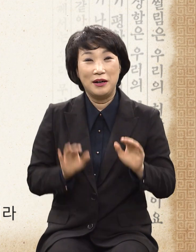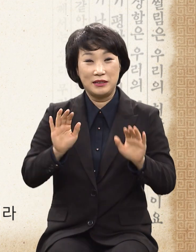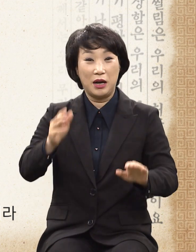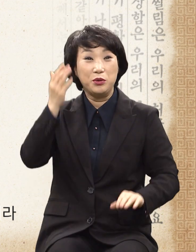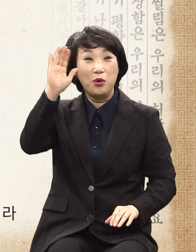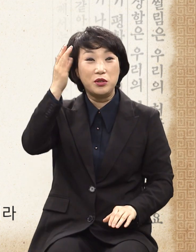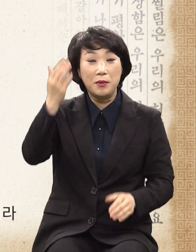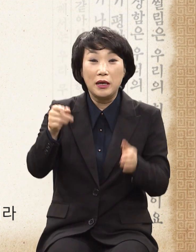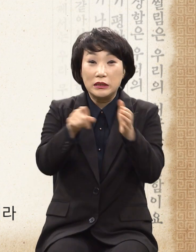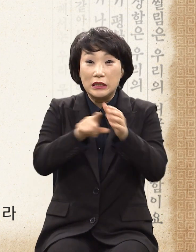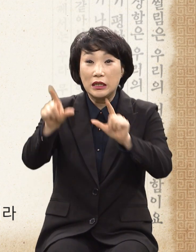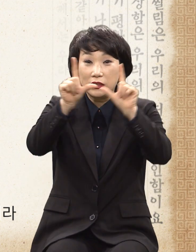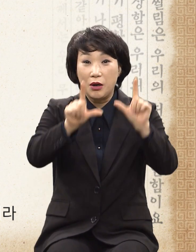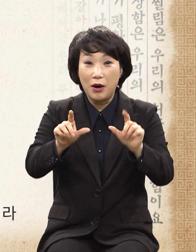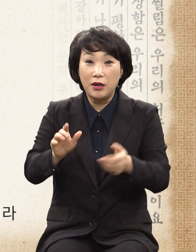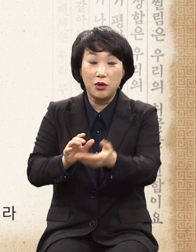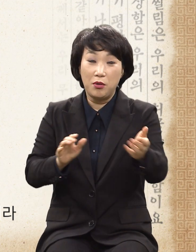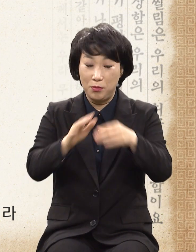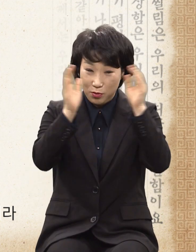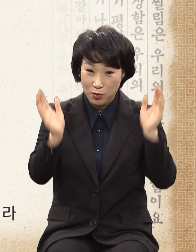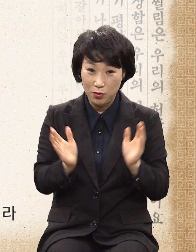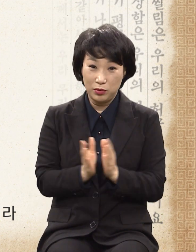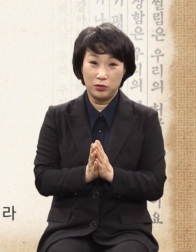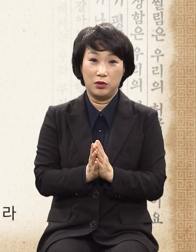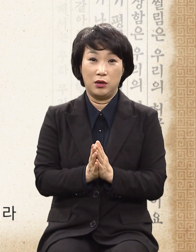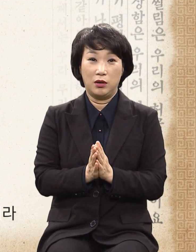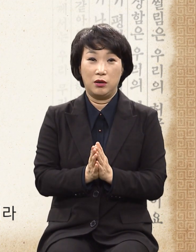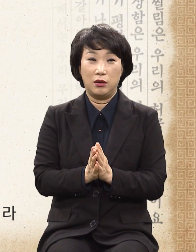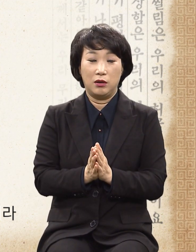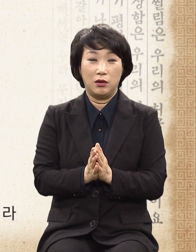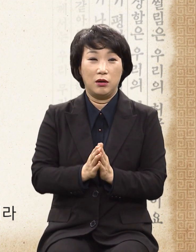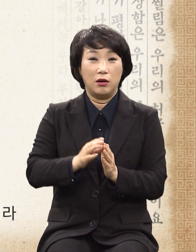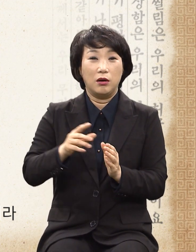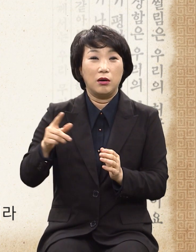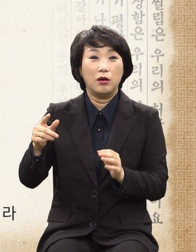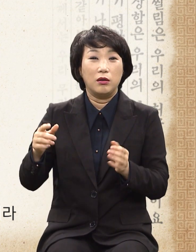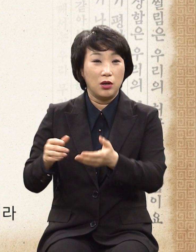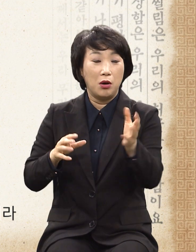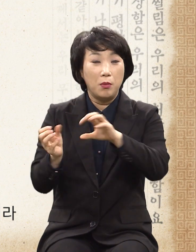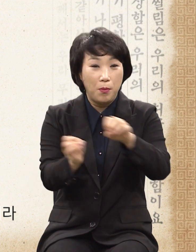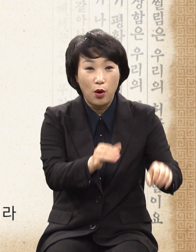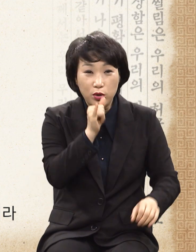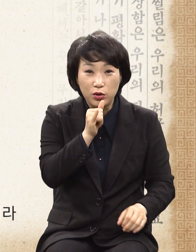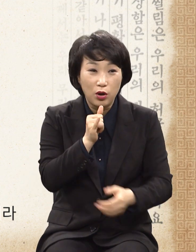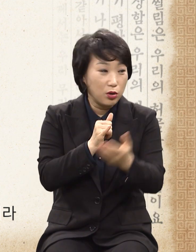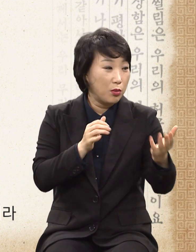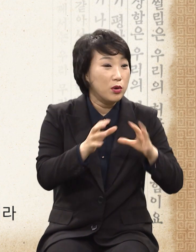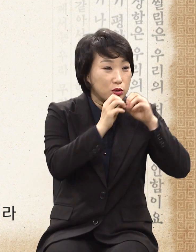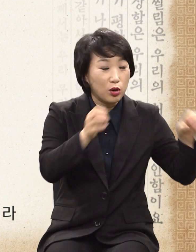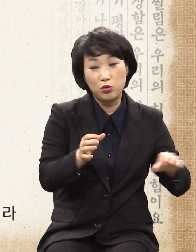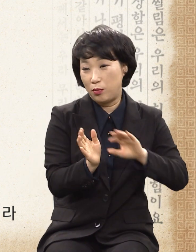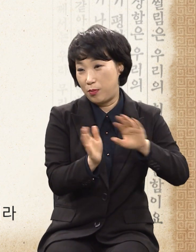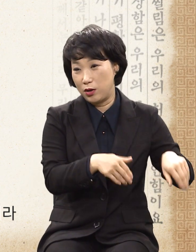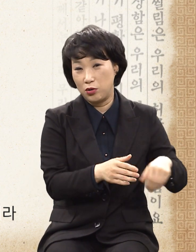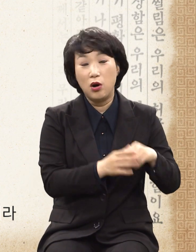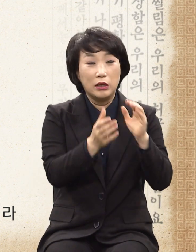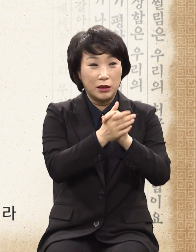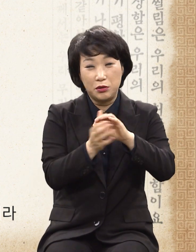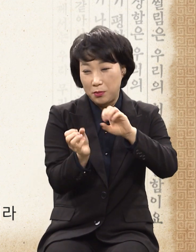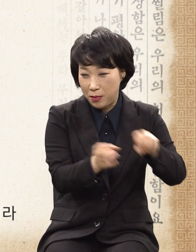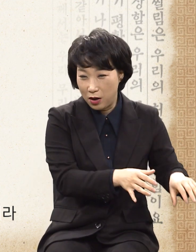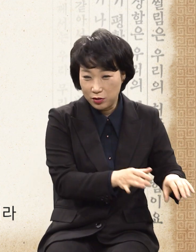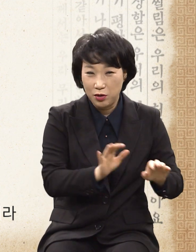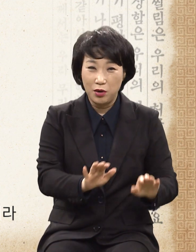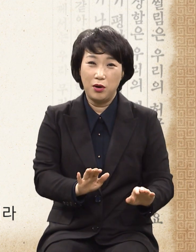오늘날 신앙생활을 다 잘라먹었어. 전도도 잘라먹고 기도도